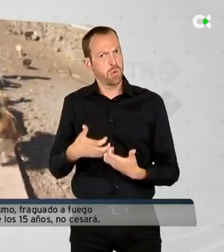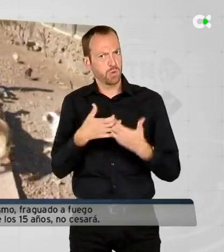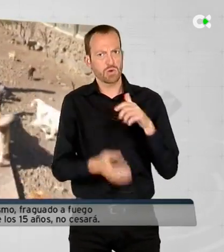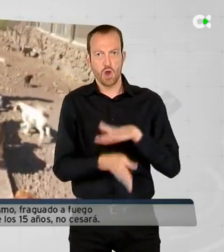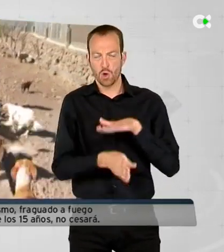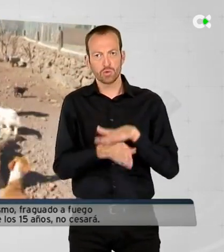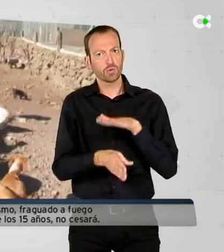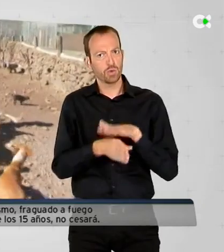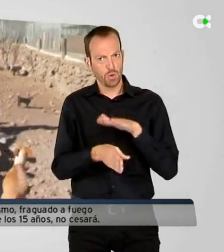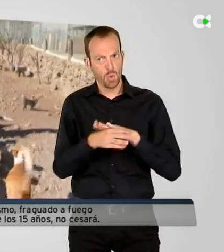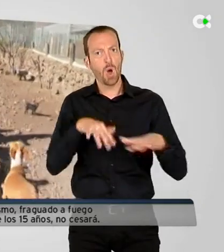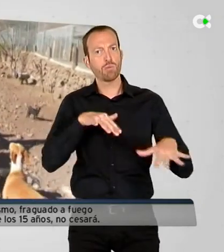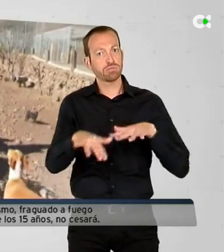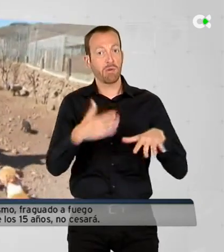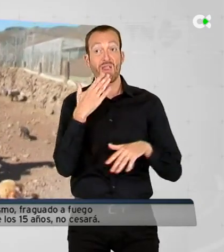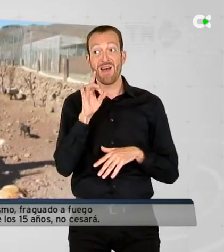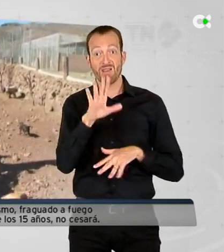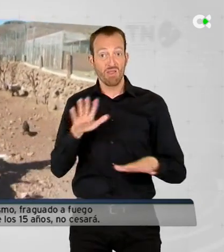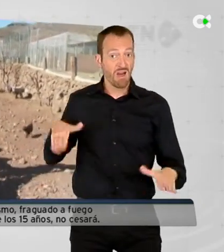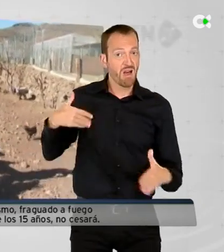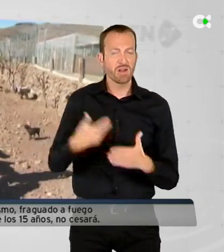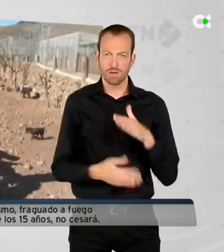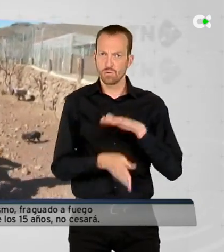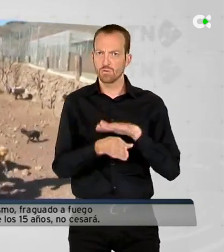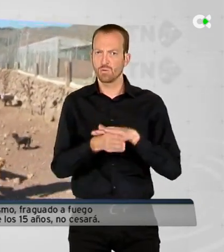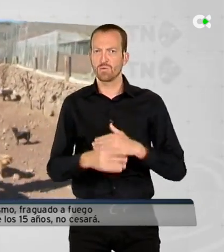fraguado a fuego lento desde los 15 años no cesará.